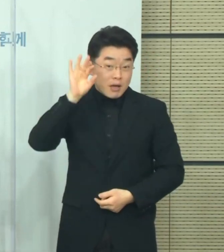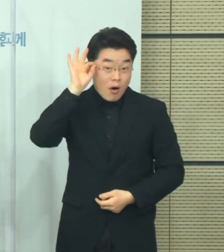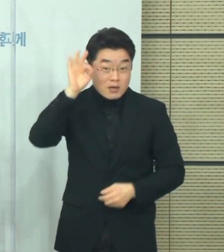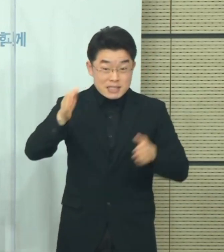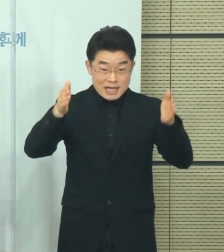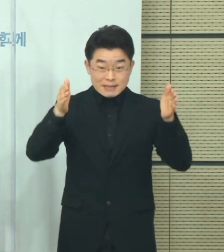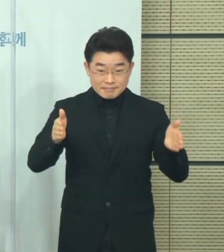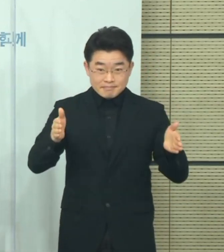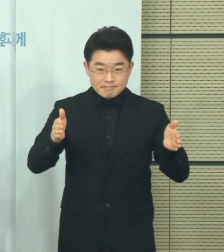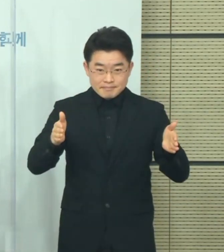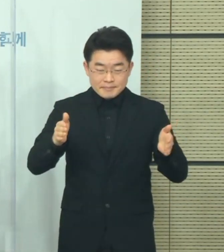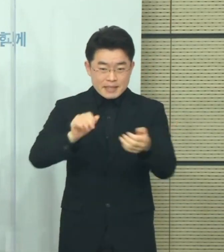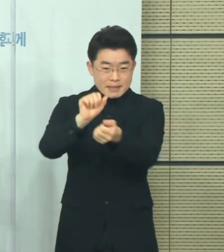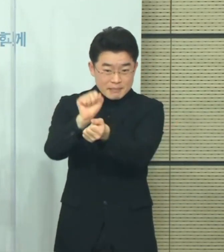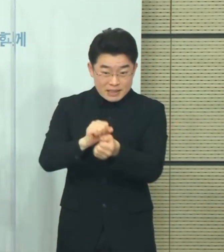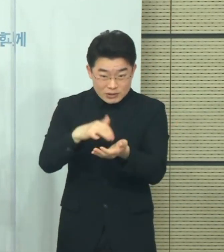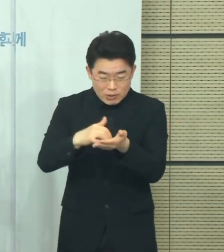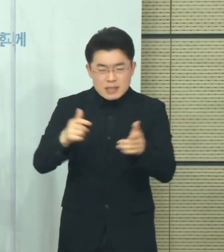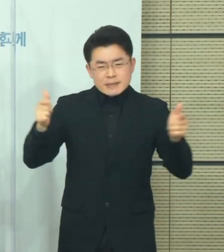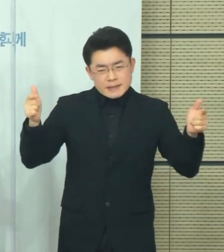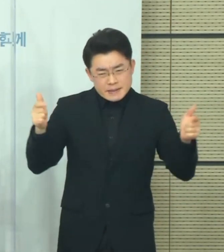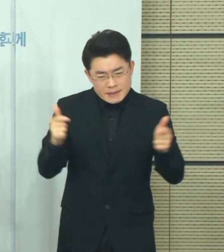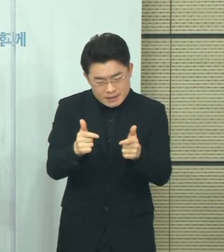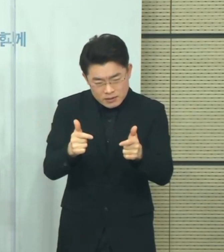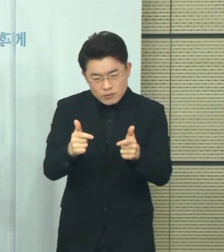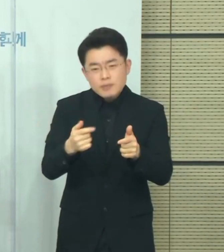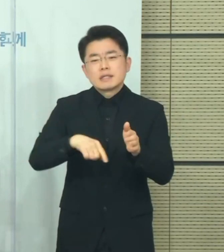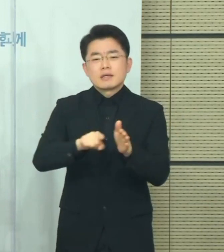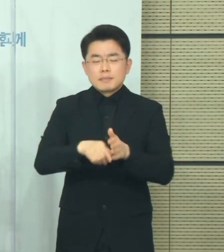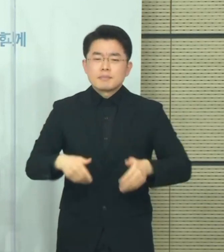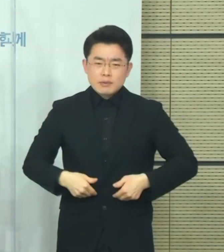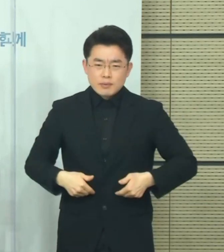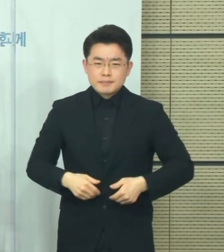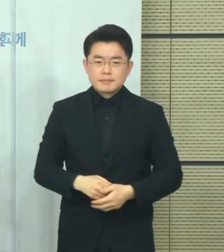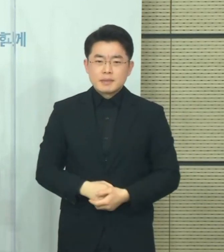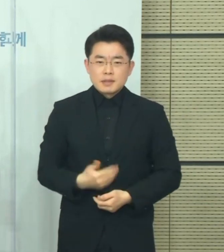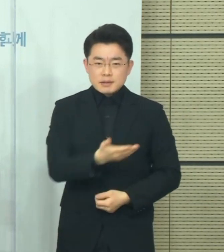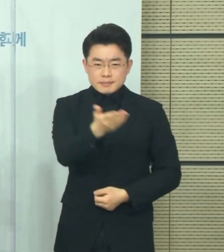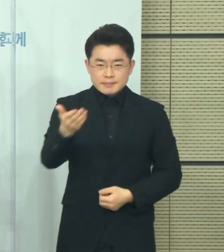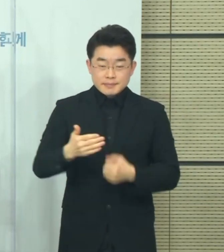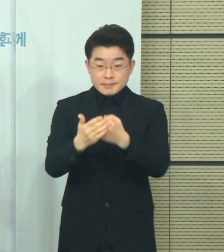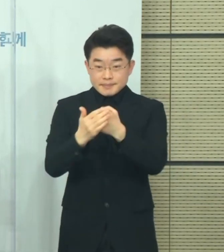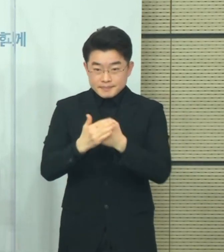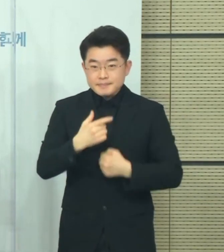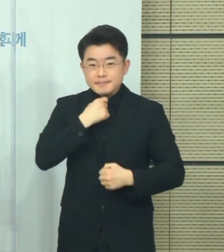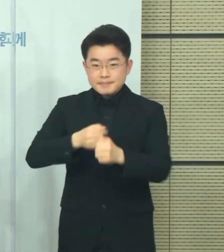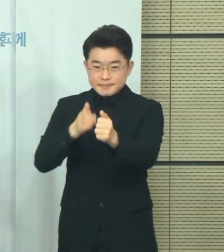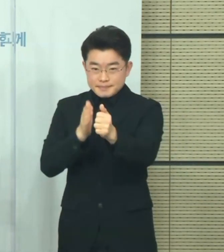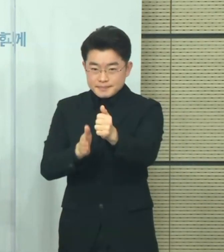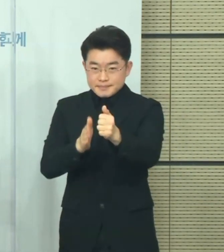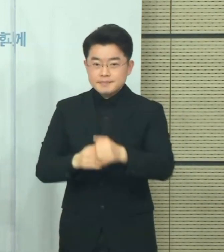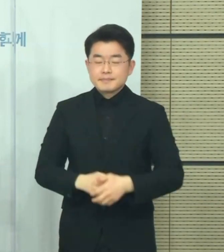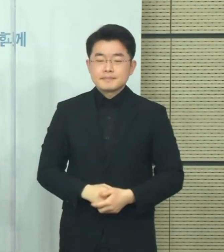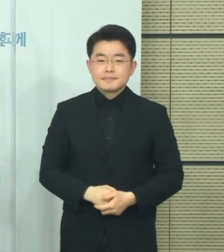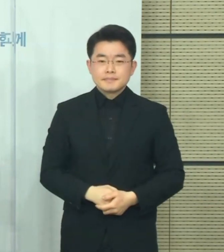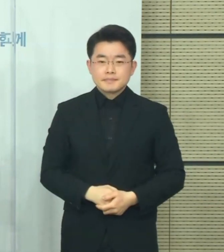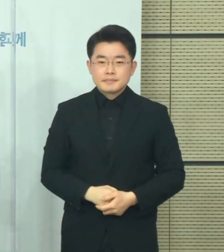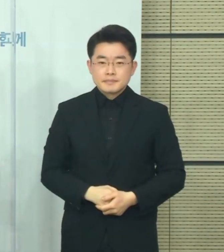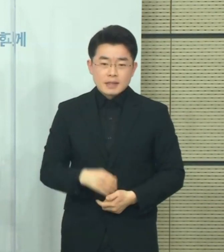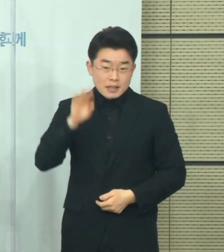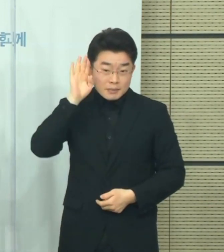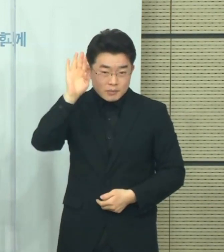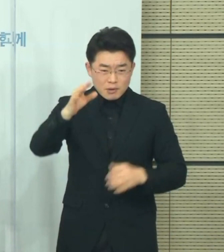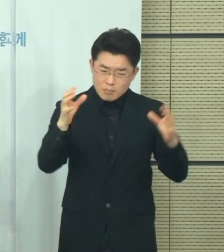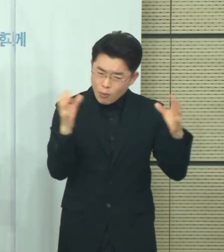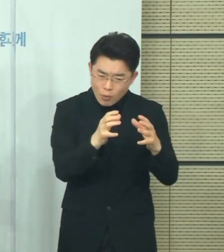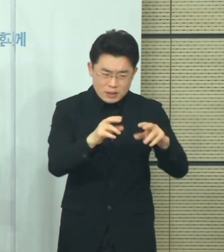확실한 반정 추이를 만들어내기 위해 중요한 시기인 만큼 협조를 당부드립니다 모든 모임과 약속은